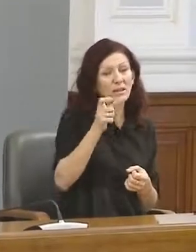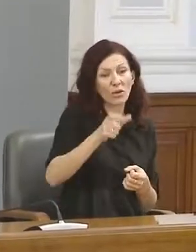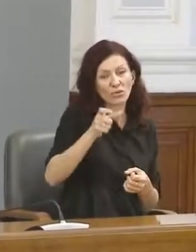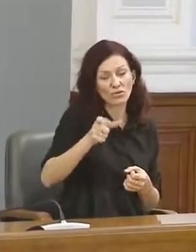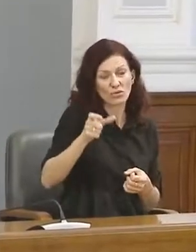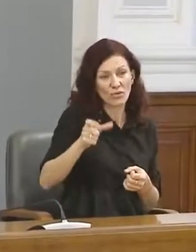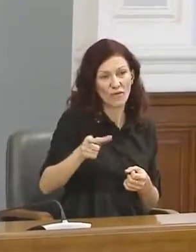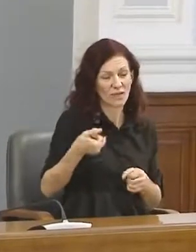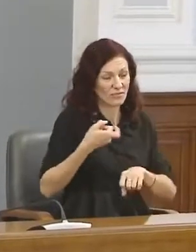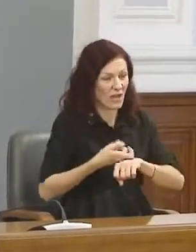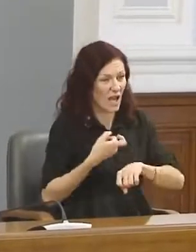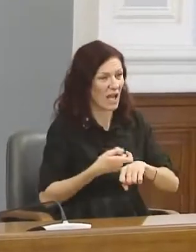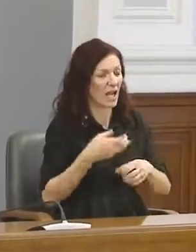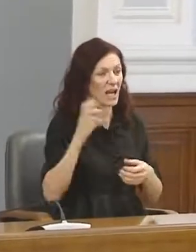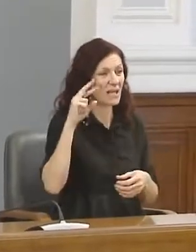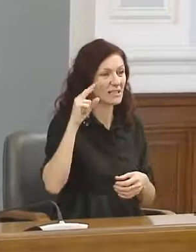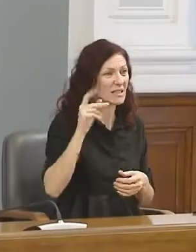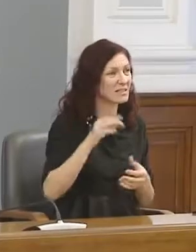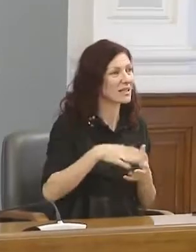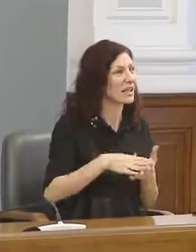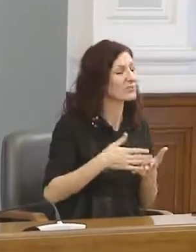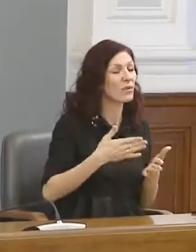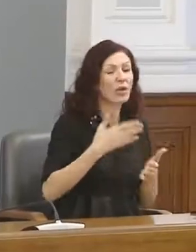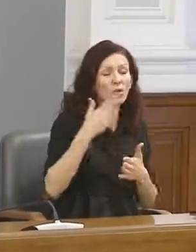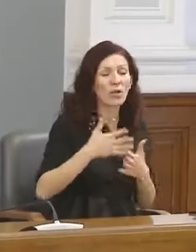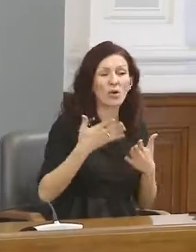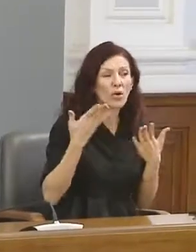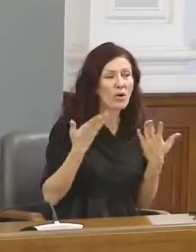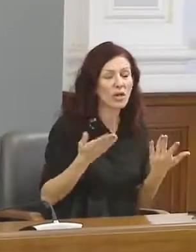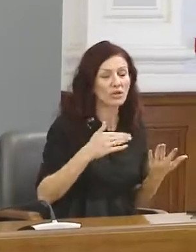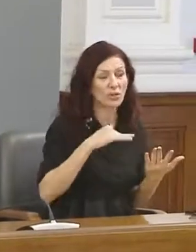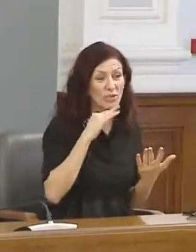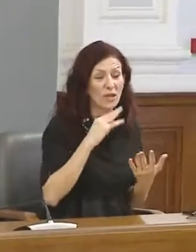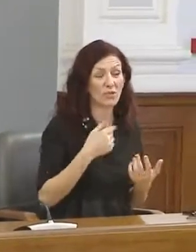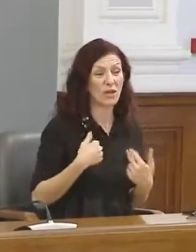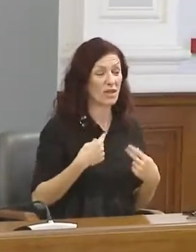ресурс, ако темповете продължат по този начин, тъй като